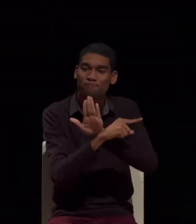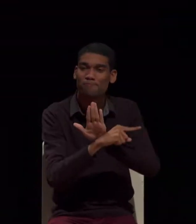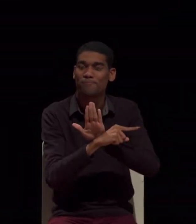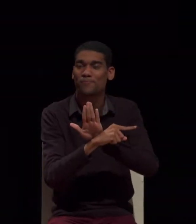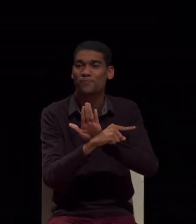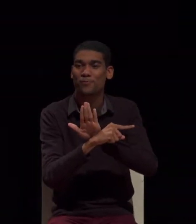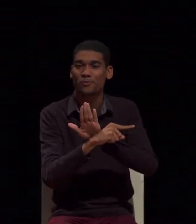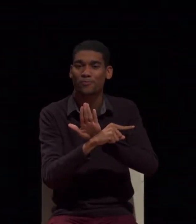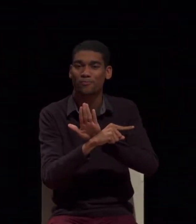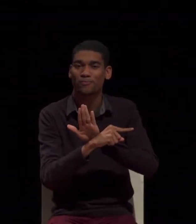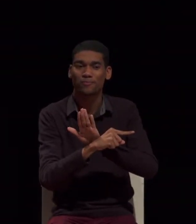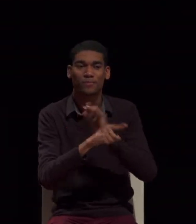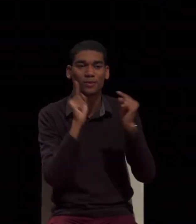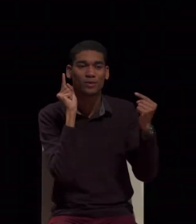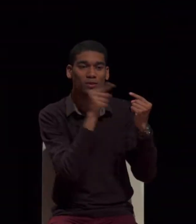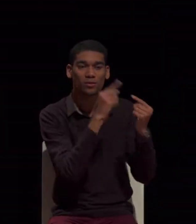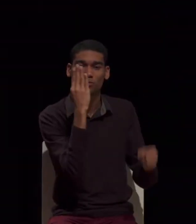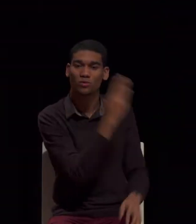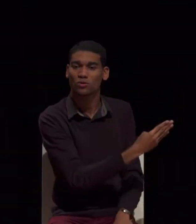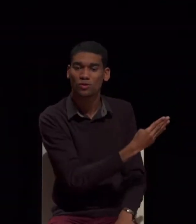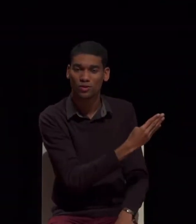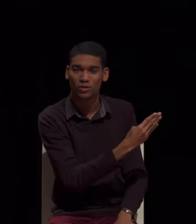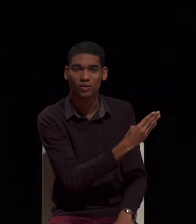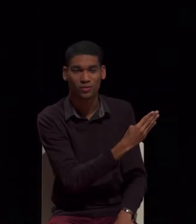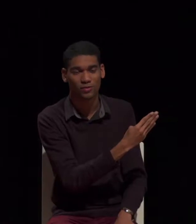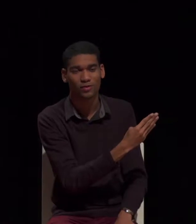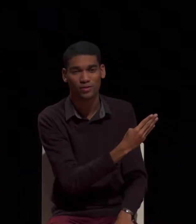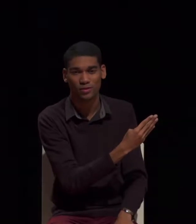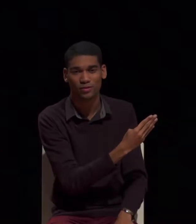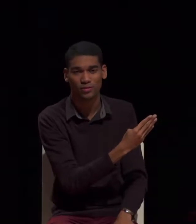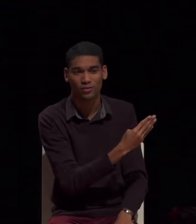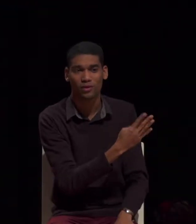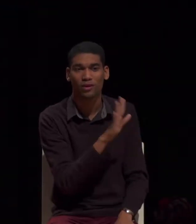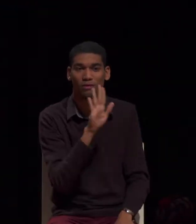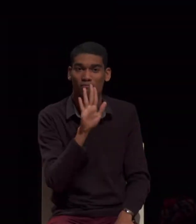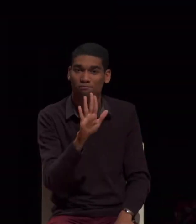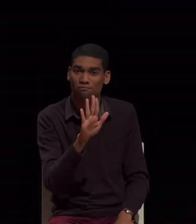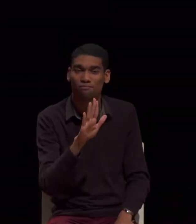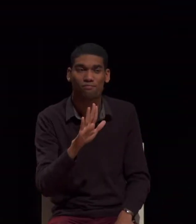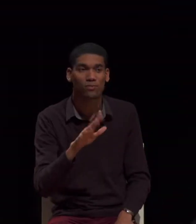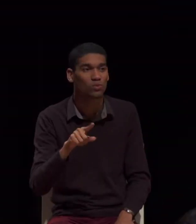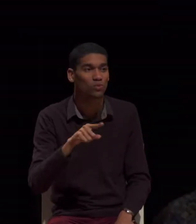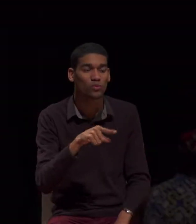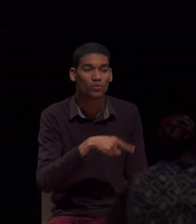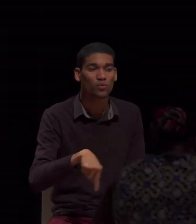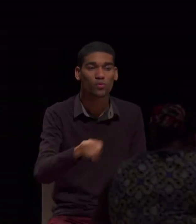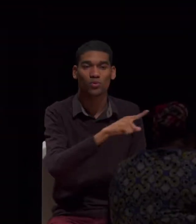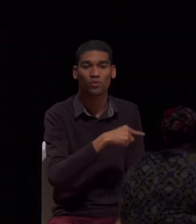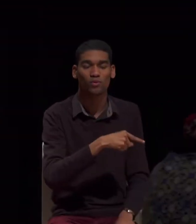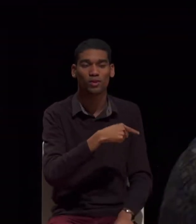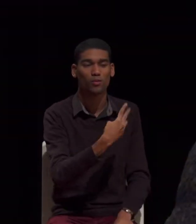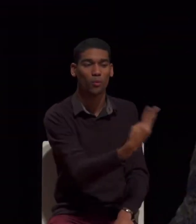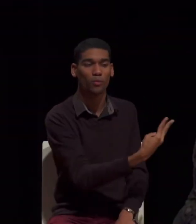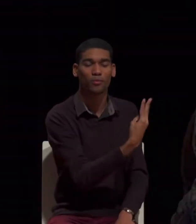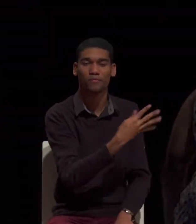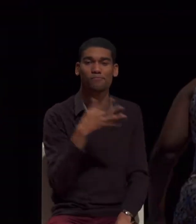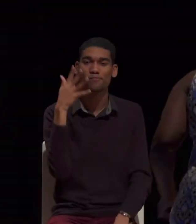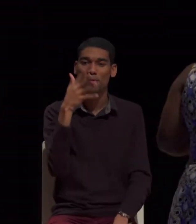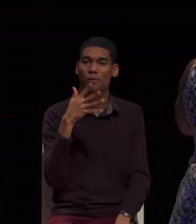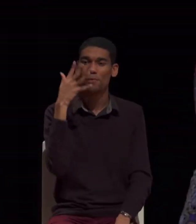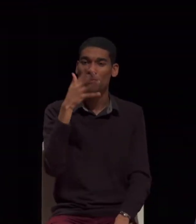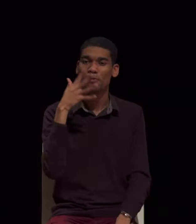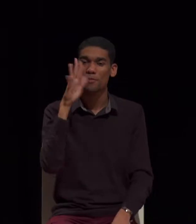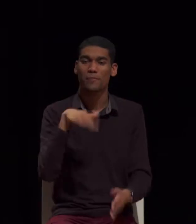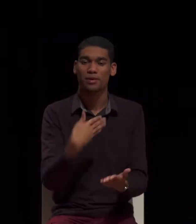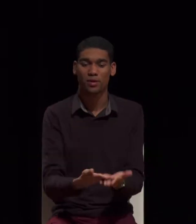fato objetivas e direcionadas, considerando tudo que discutimos até o